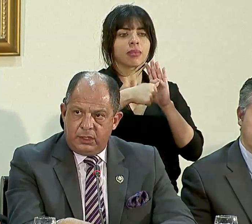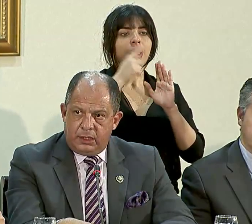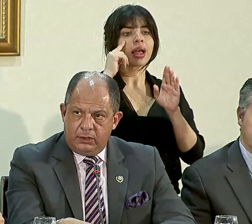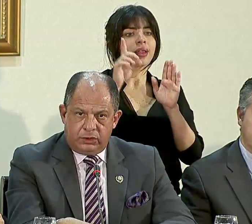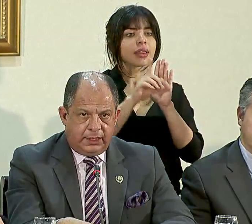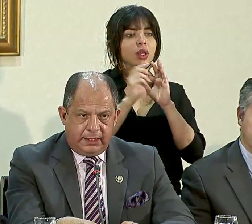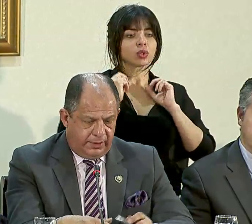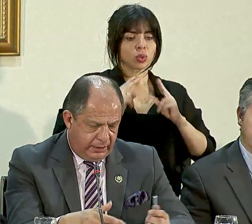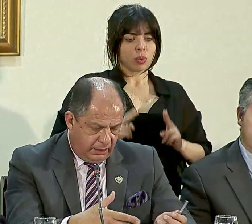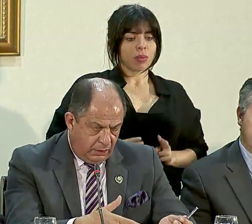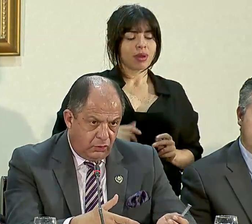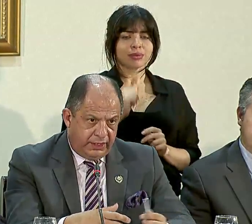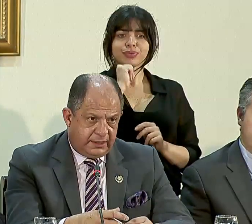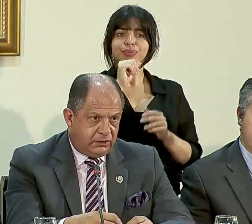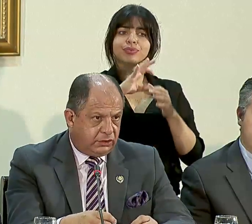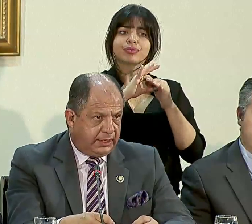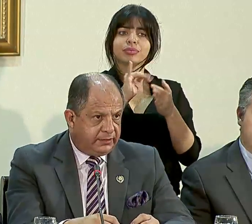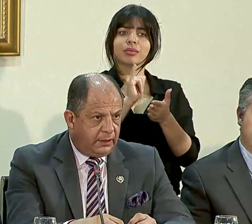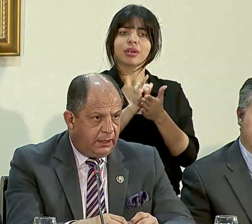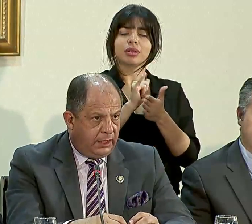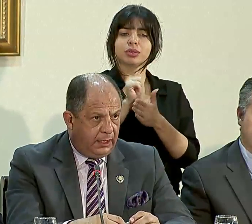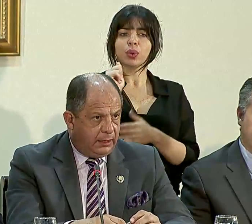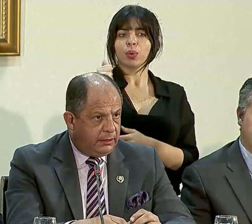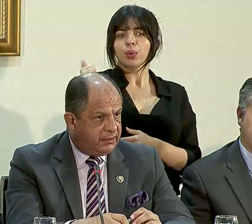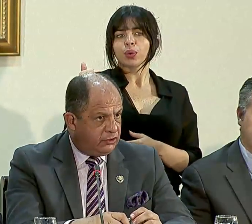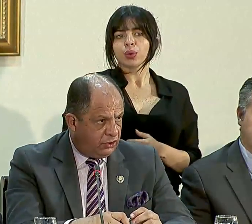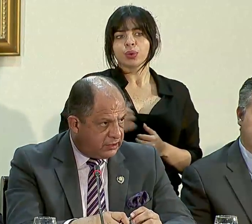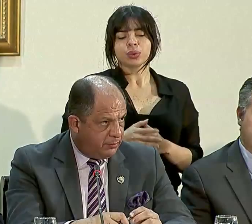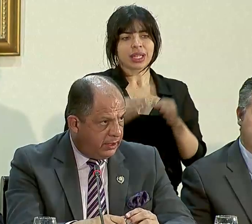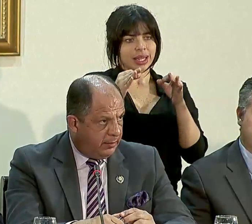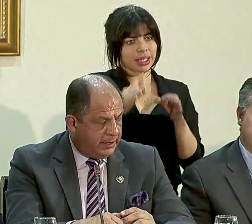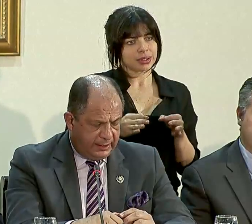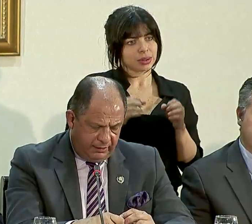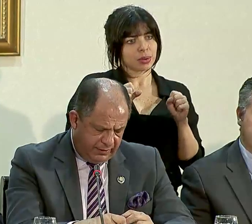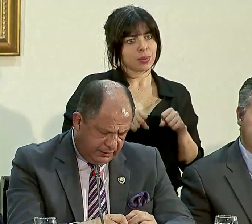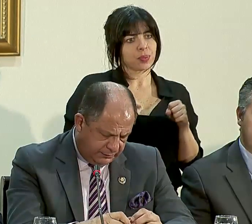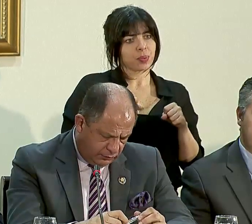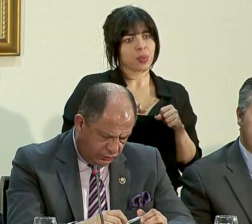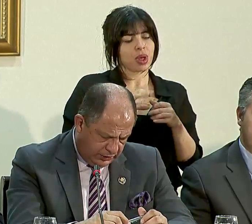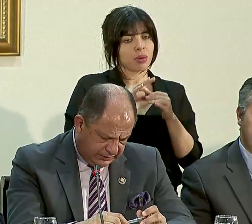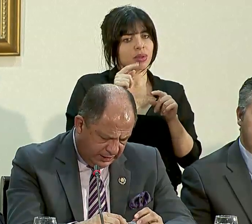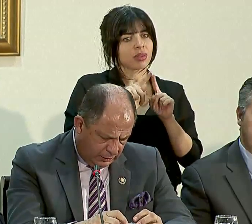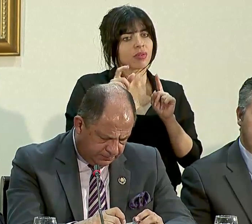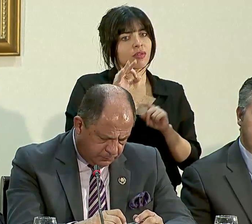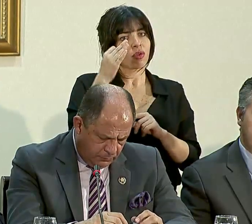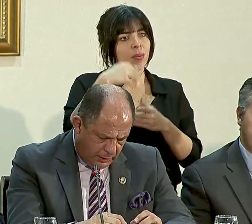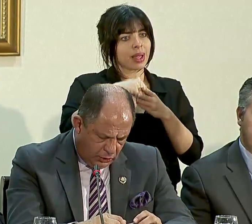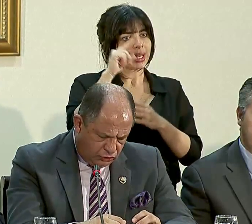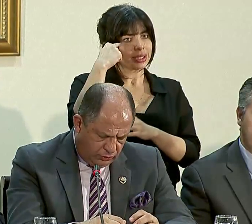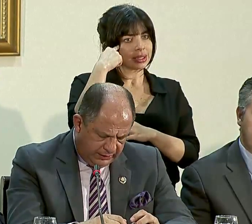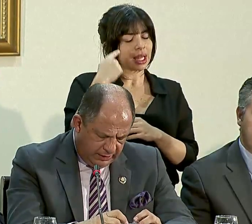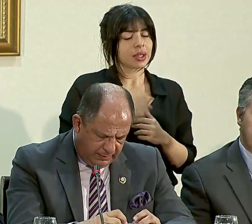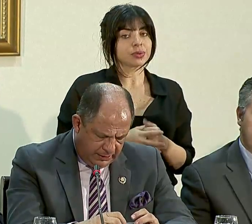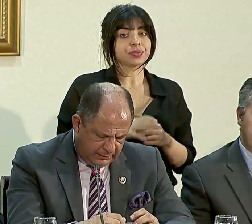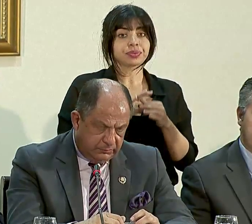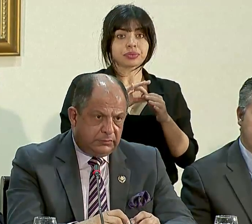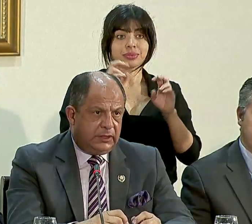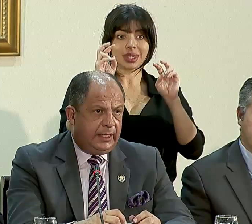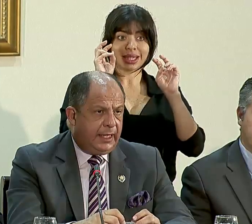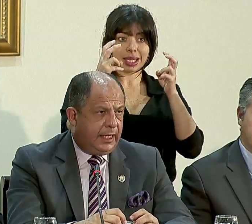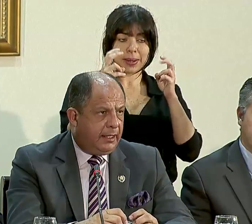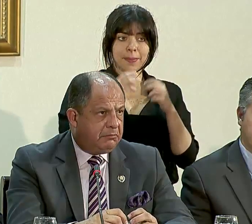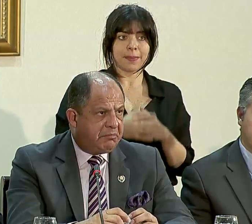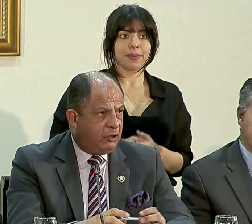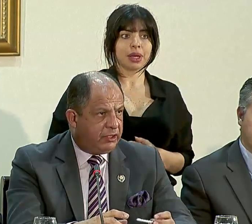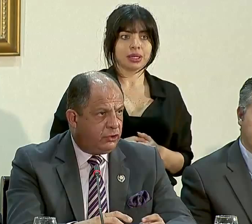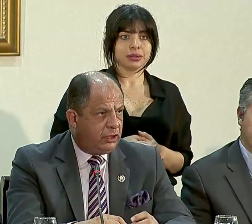humanos que no tiene que ver con estas otras decisiones que puedan emanar de diferentes foros del Estado. Sobre el tema de